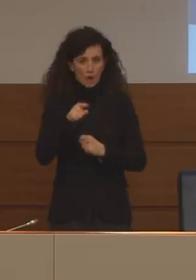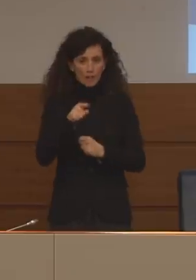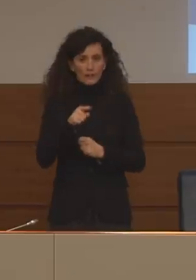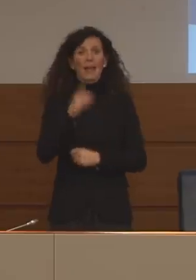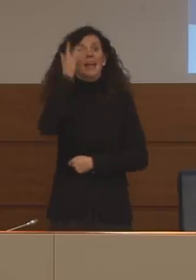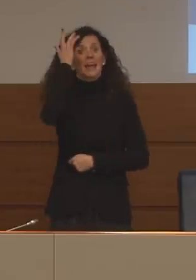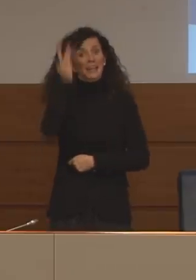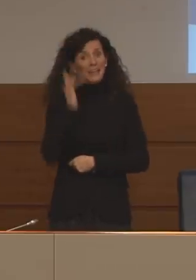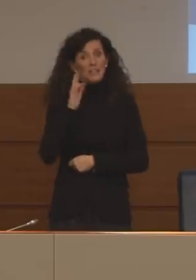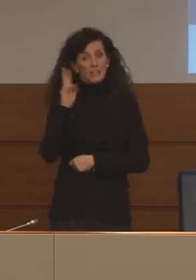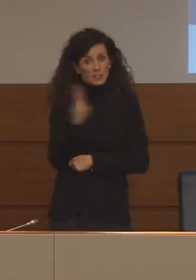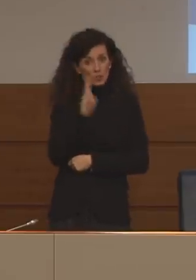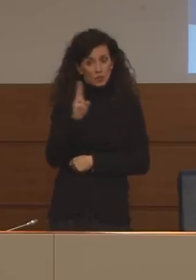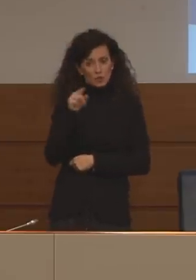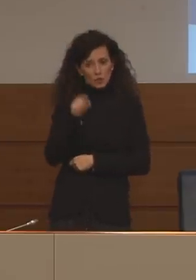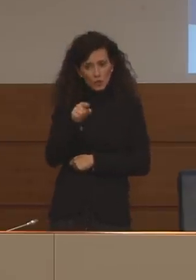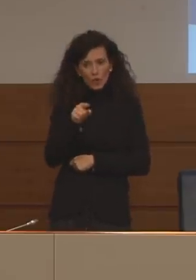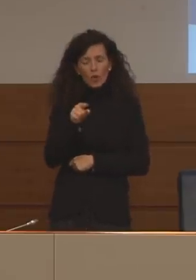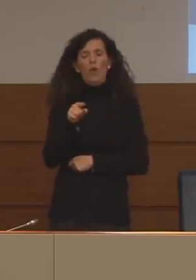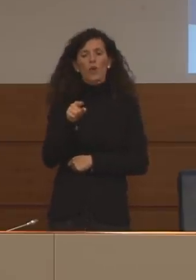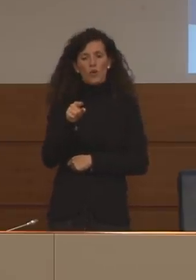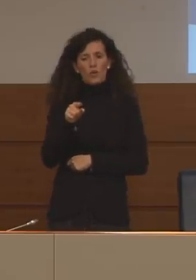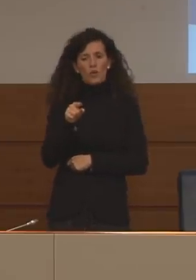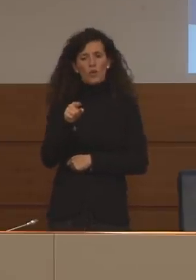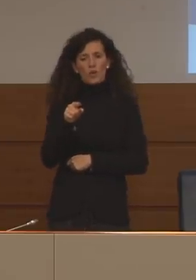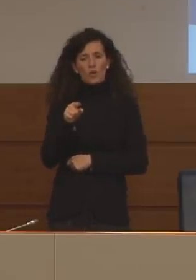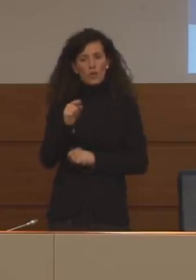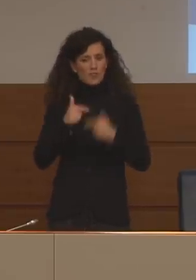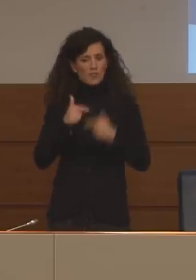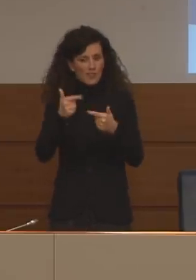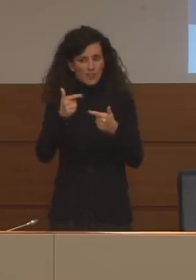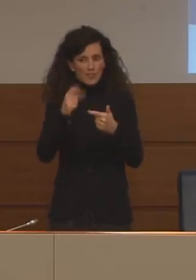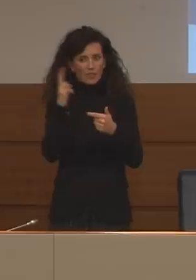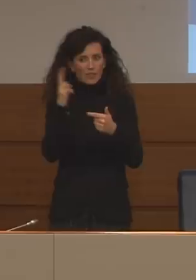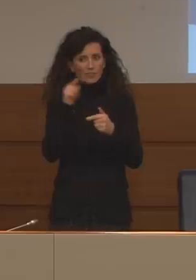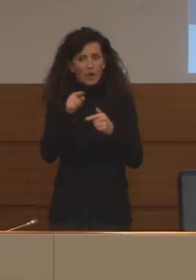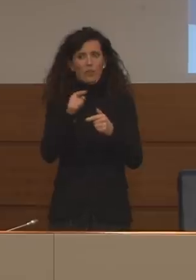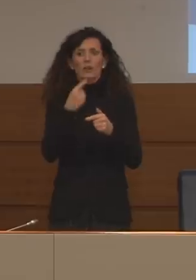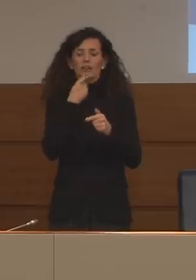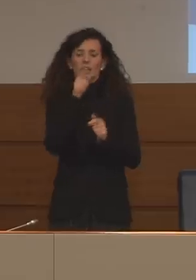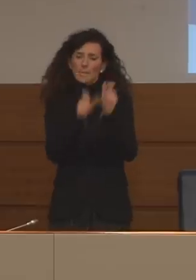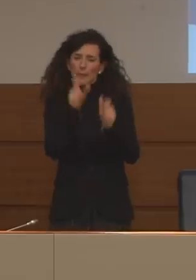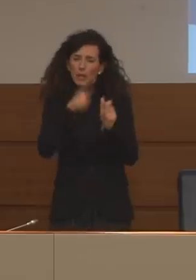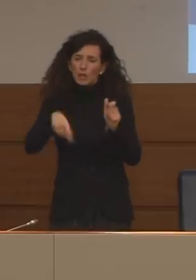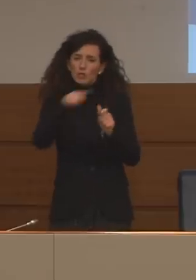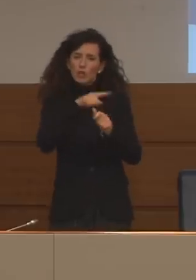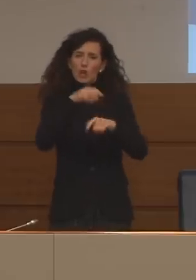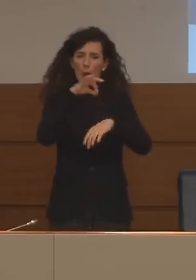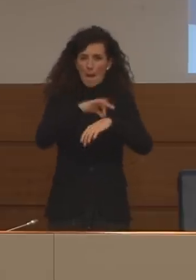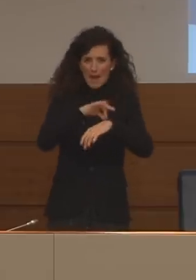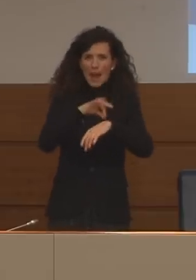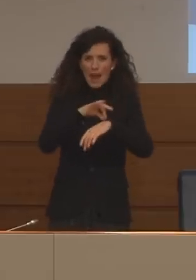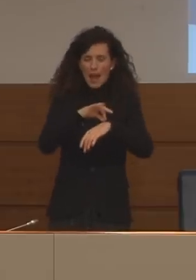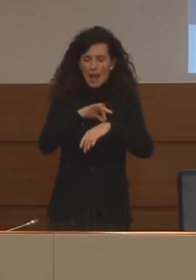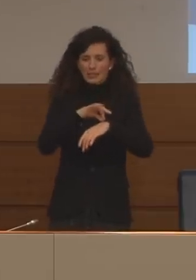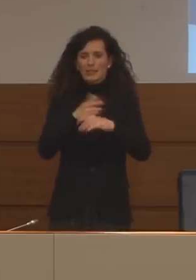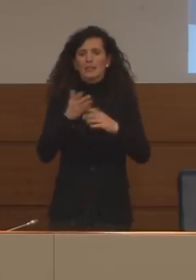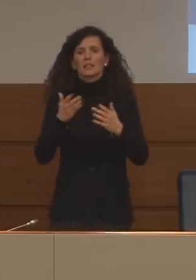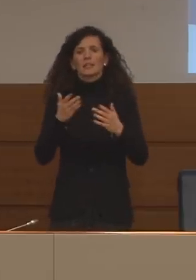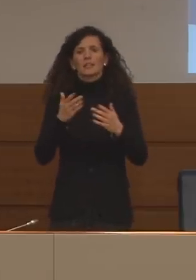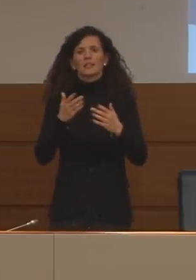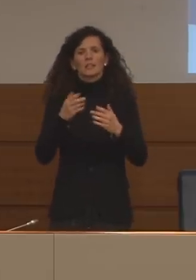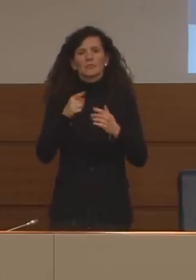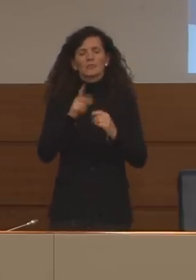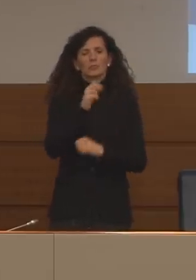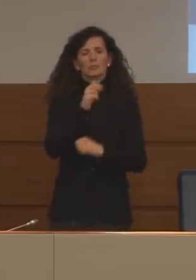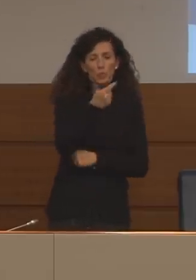vi ricordo è il rapporto tra gli am tra quelli ammalati e quelli che tra quelli che il numero